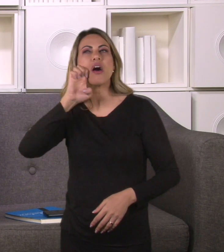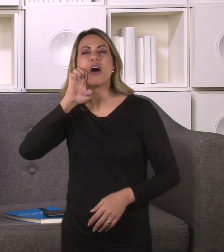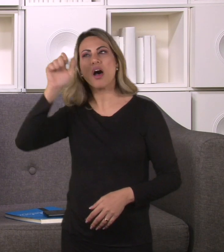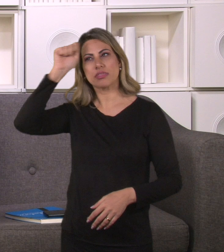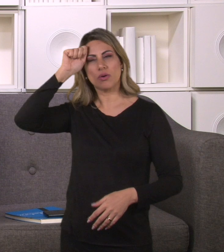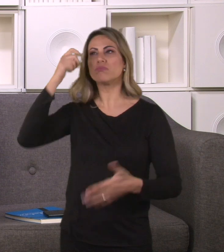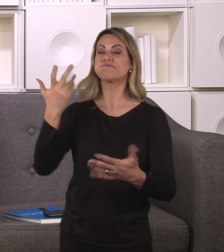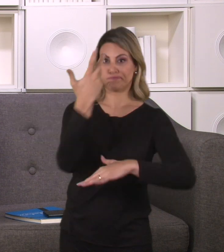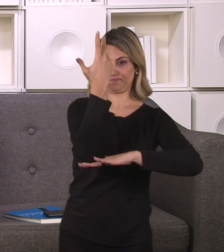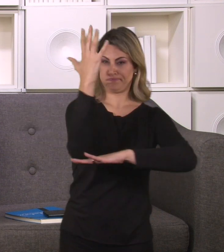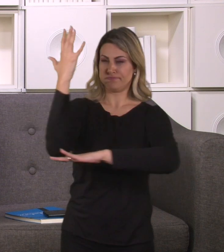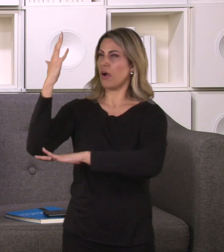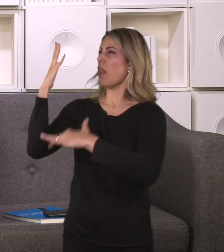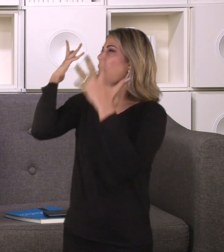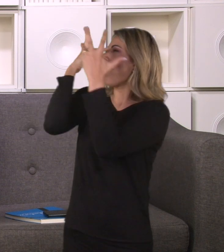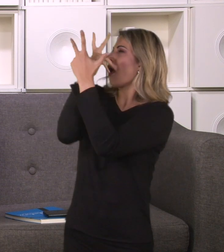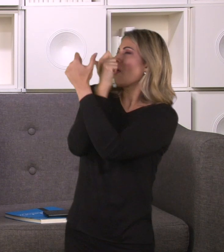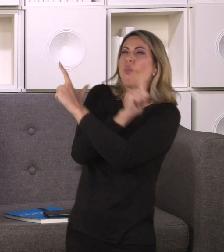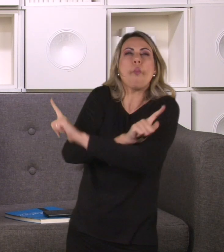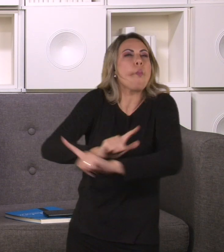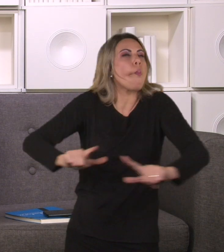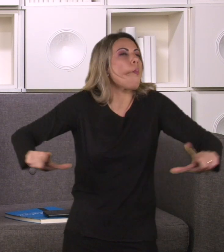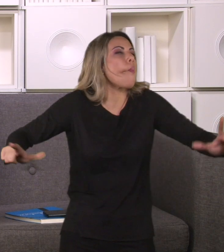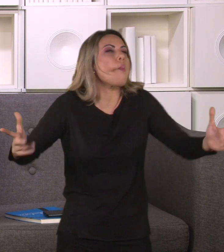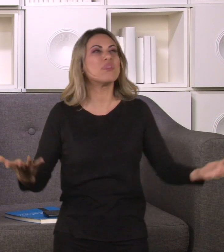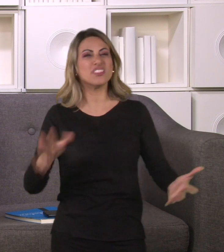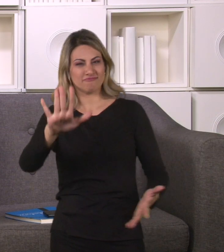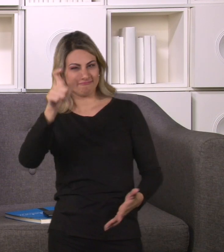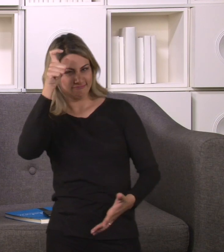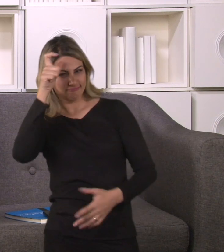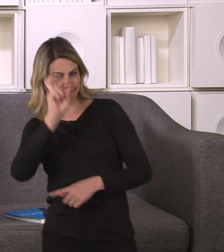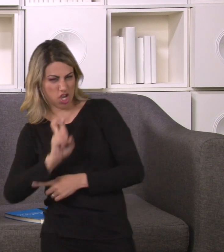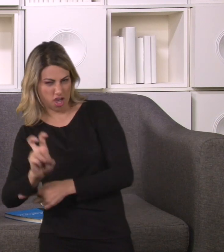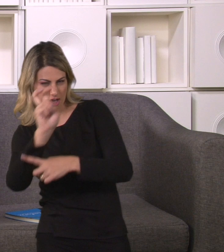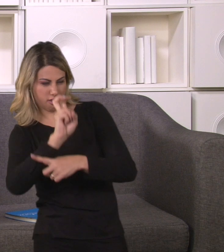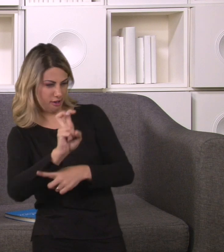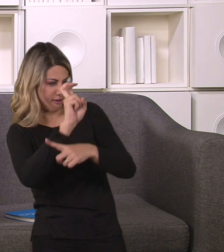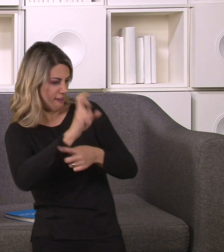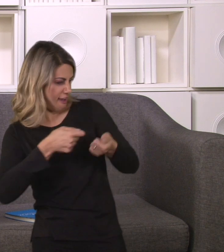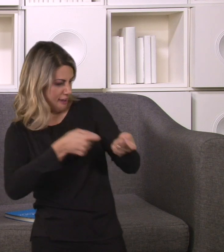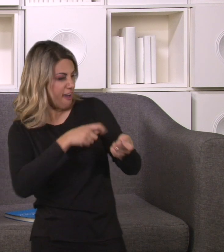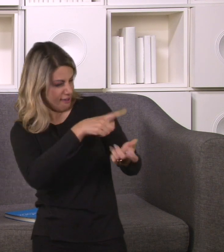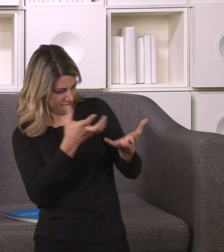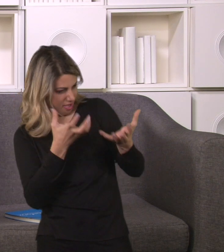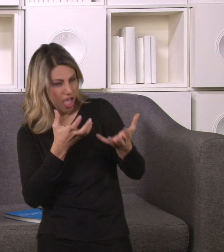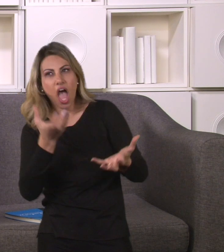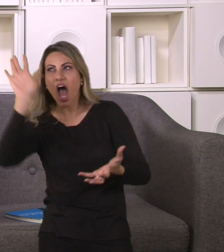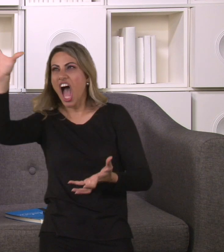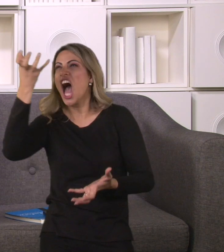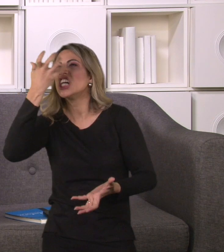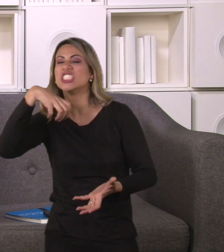se a mulher ou se o ser humano comesse da árvore do conhecimento do bem e do mal, receberia o entendimento e se tornaria